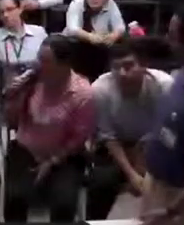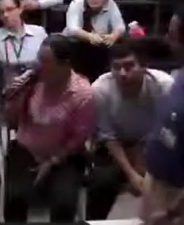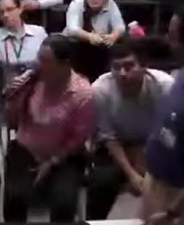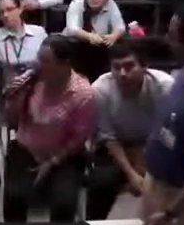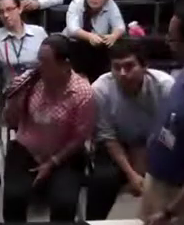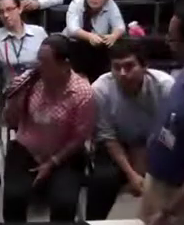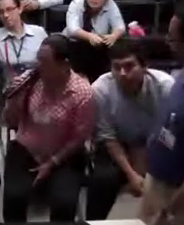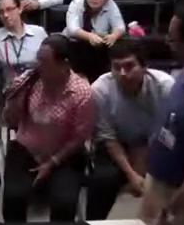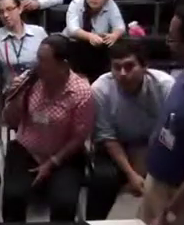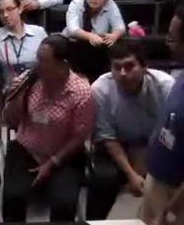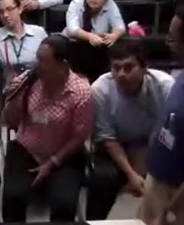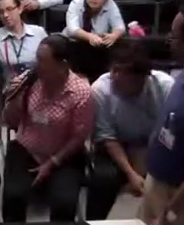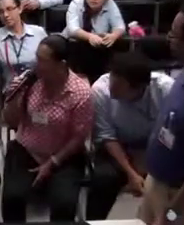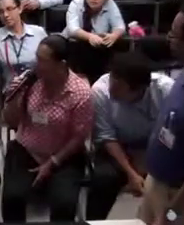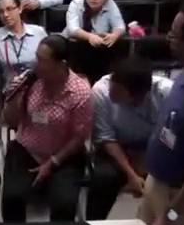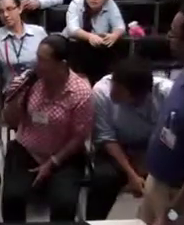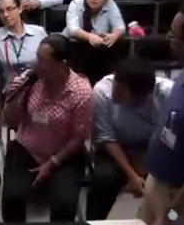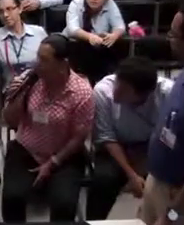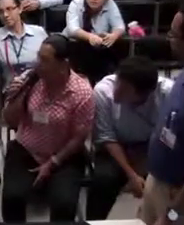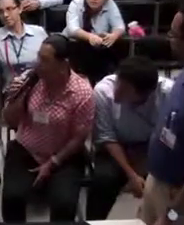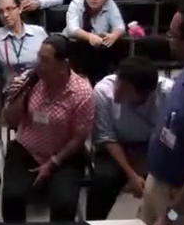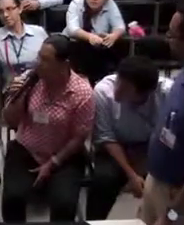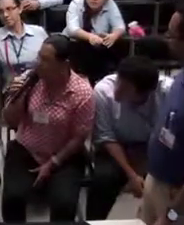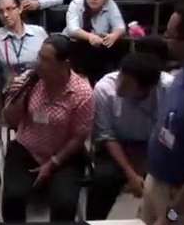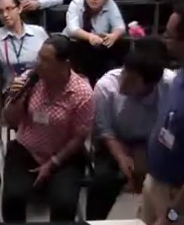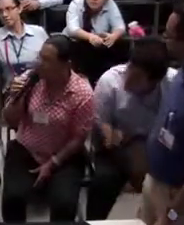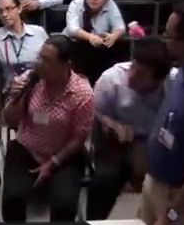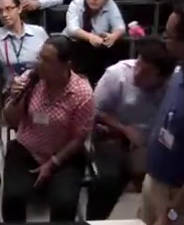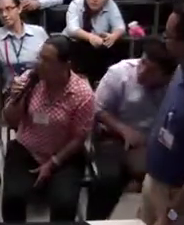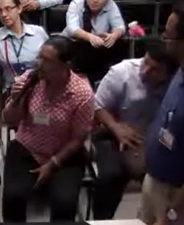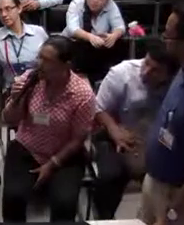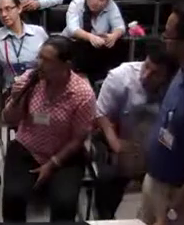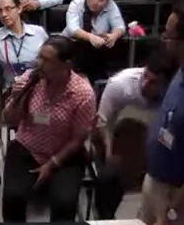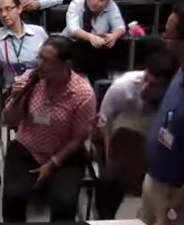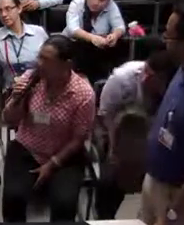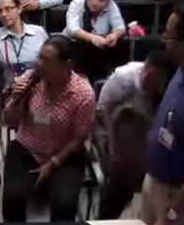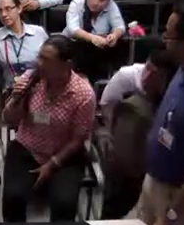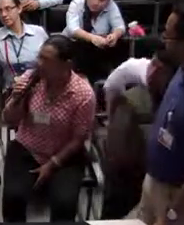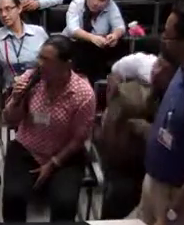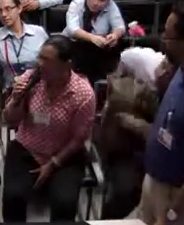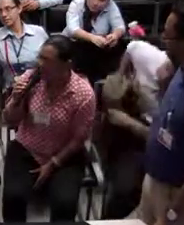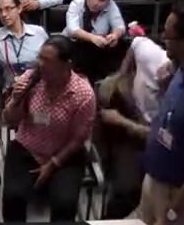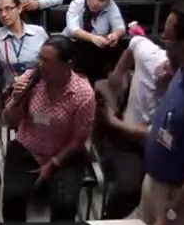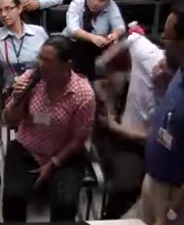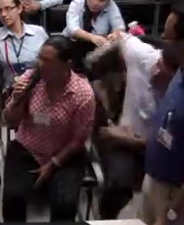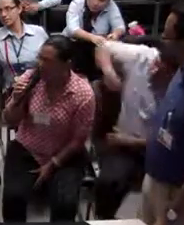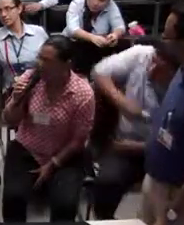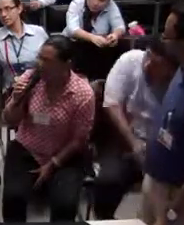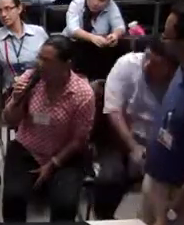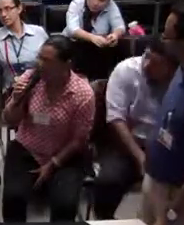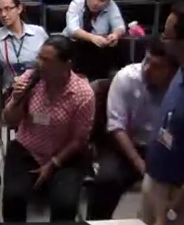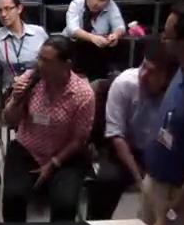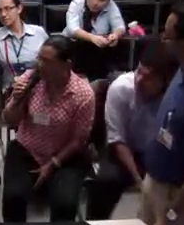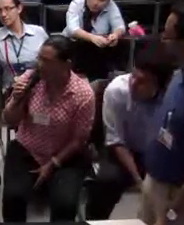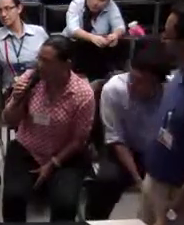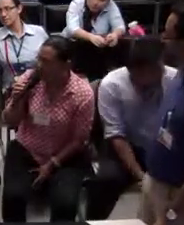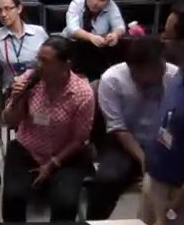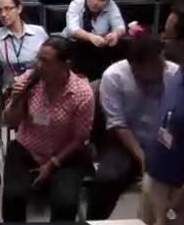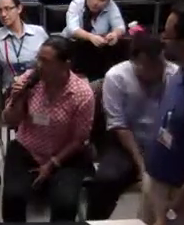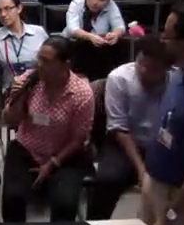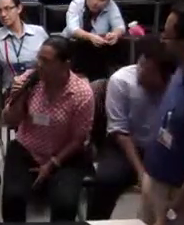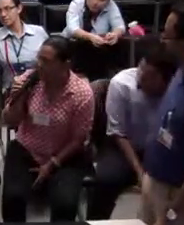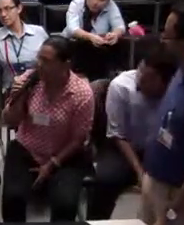Pues por lo menos que nos den como sensibilizaciones, que a través de la experiencia que ustedes tienen nos